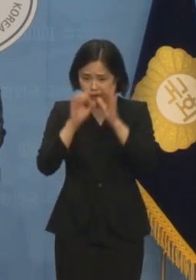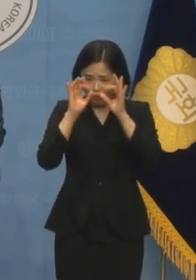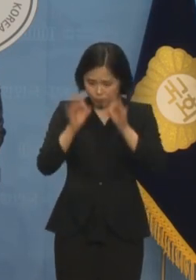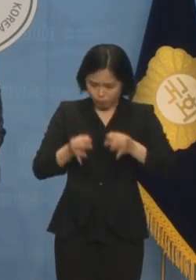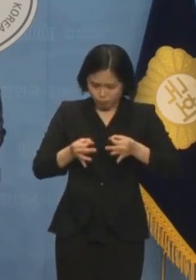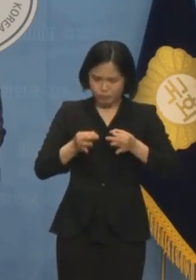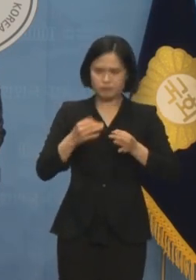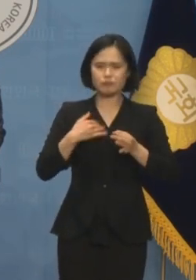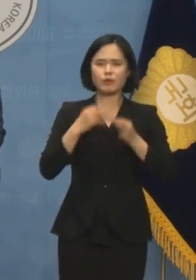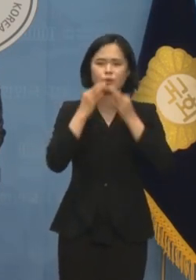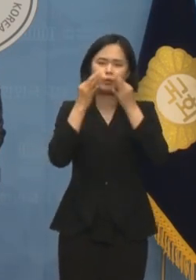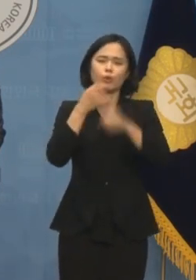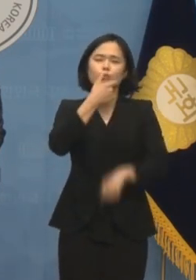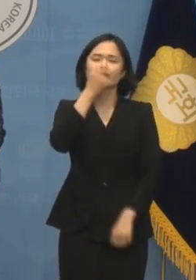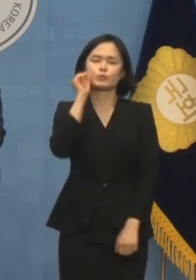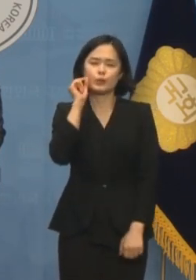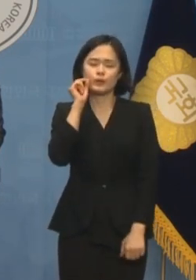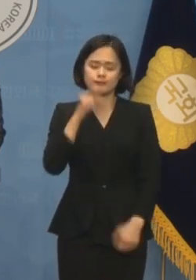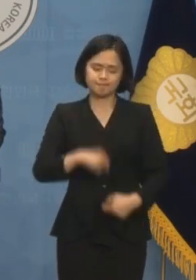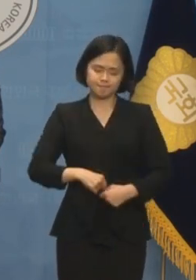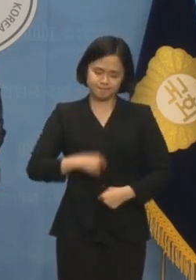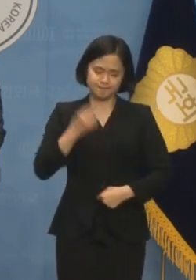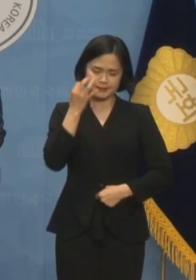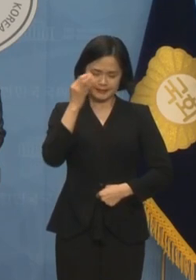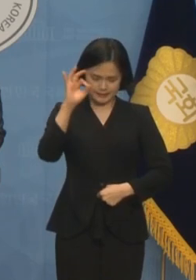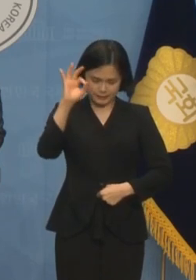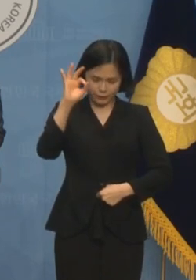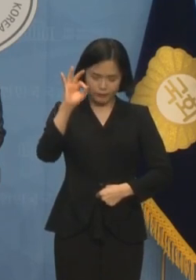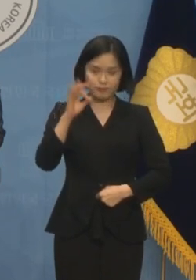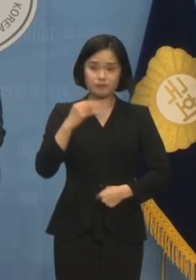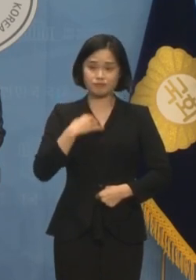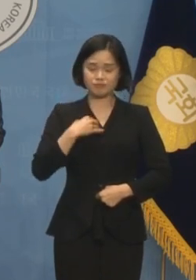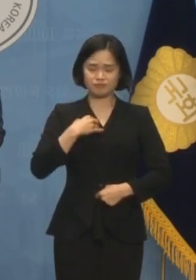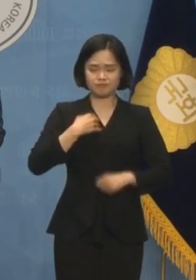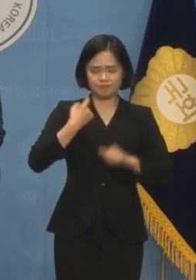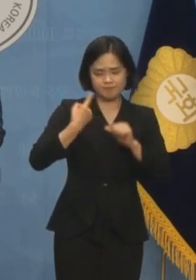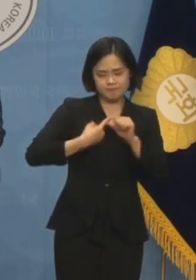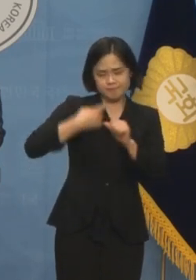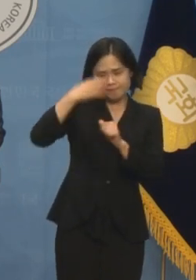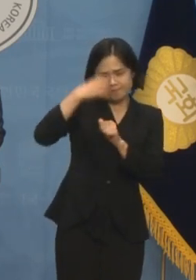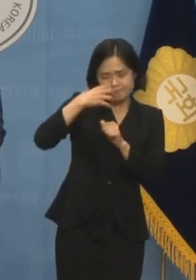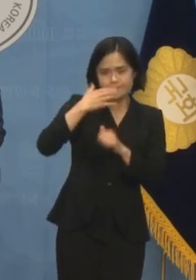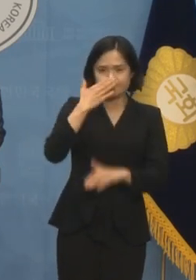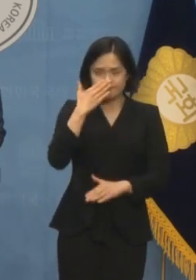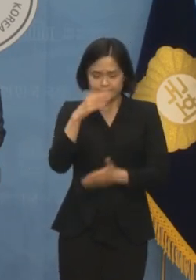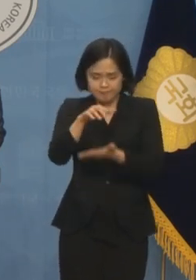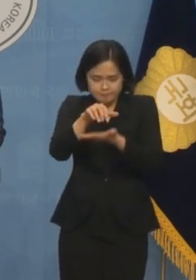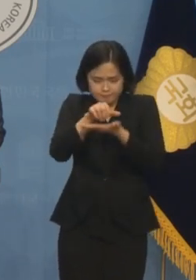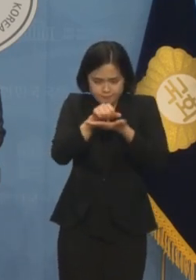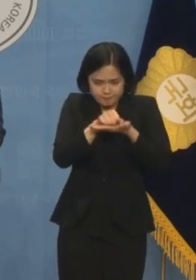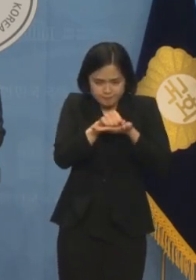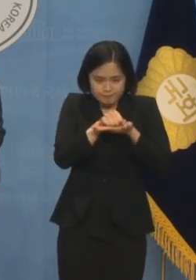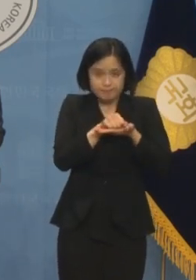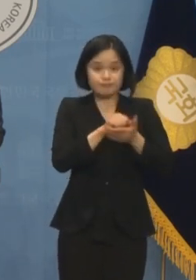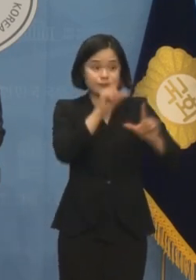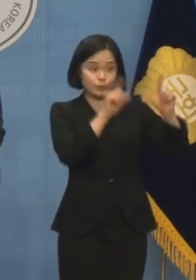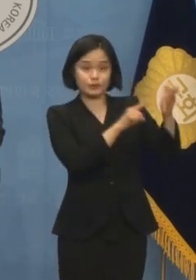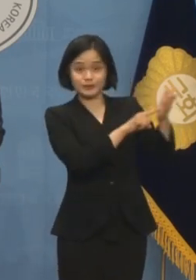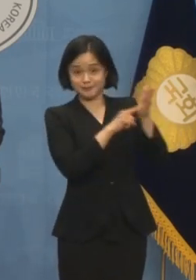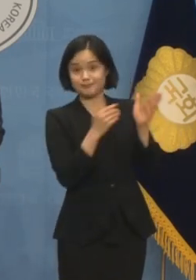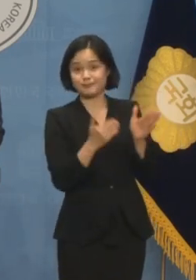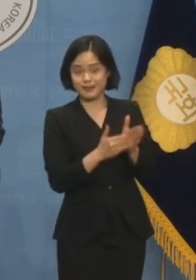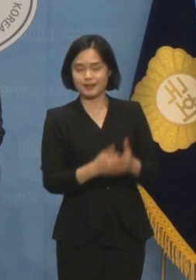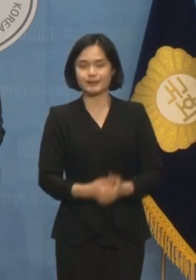것을 솔직히 인정하며 질책과 꾸짖음을 겸허한 마음으로 새기겠다는 다짐도